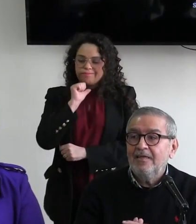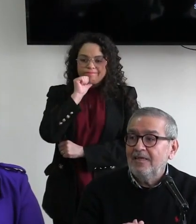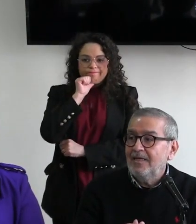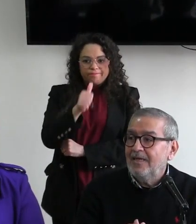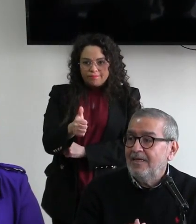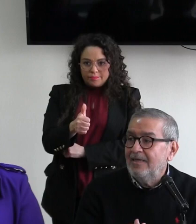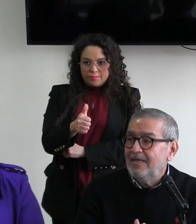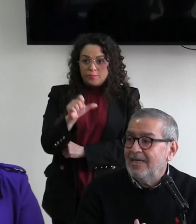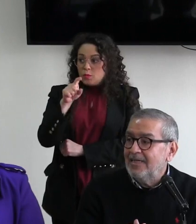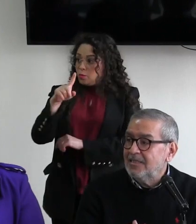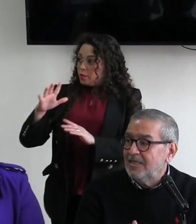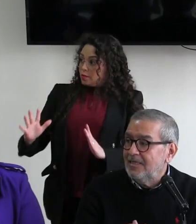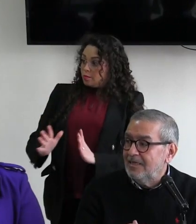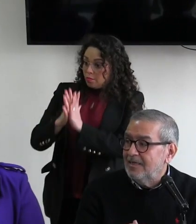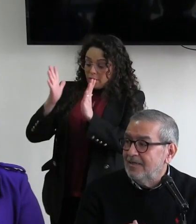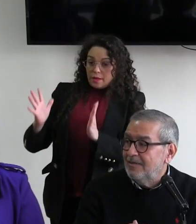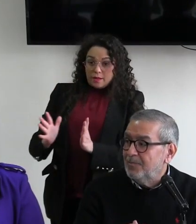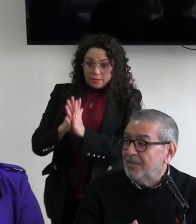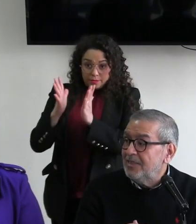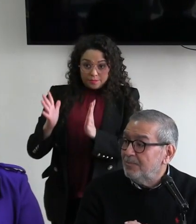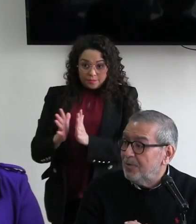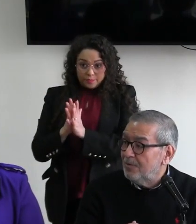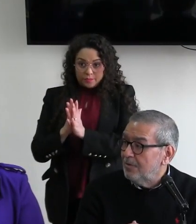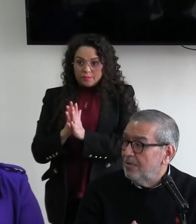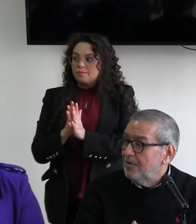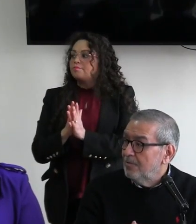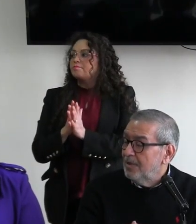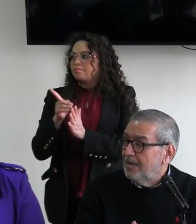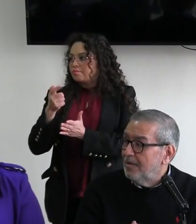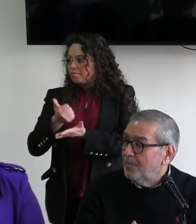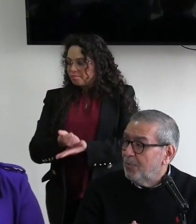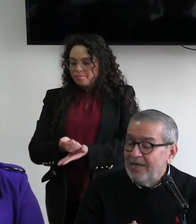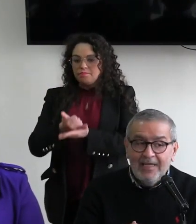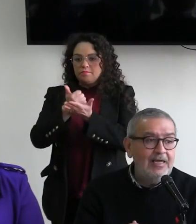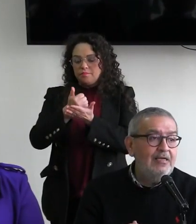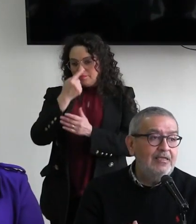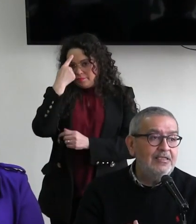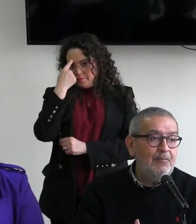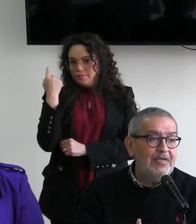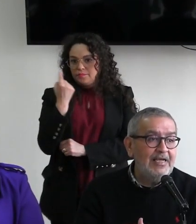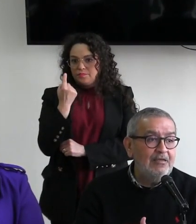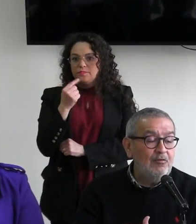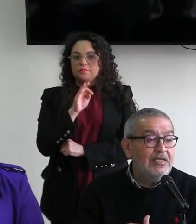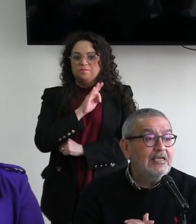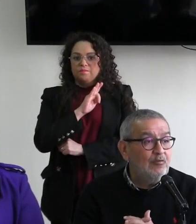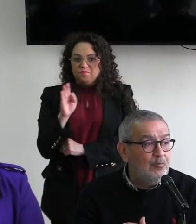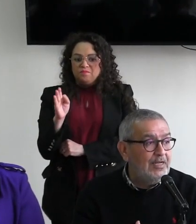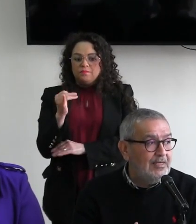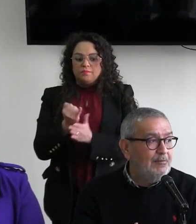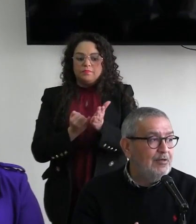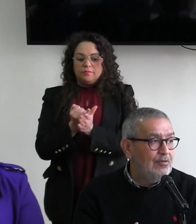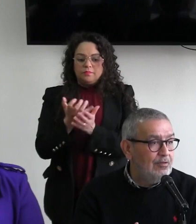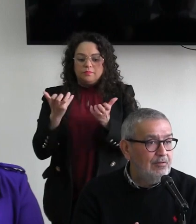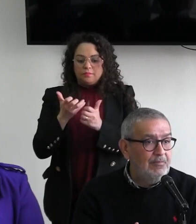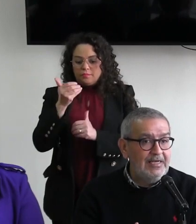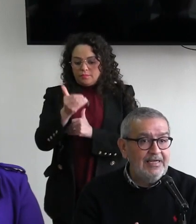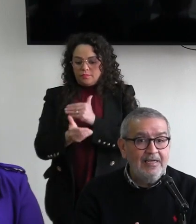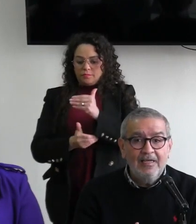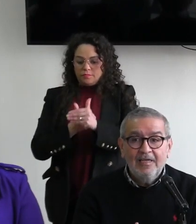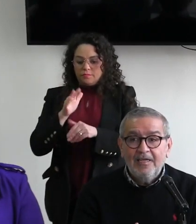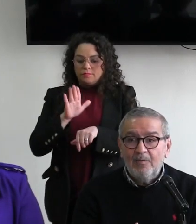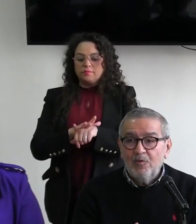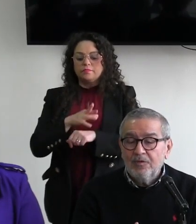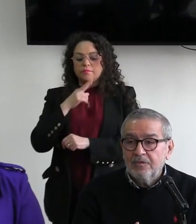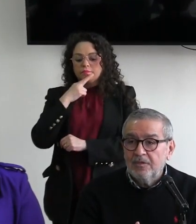permite que este principio pueda irse aplicando o que se cumpla de la mejor